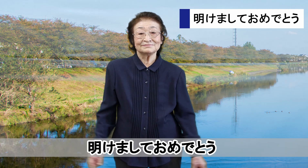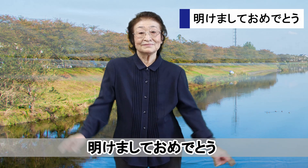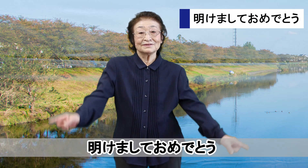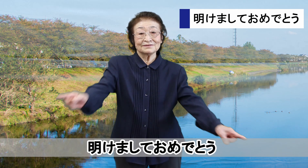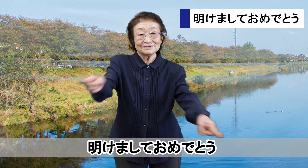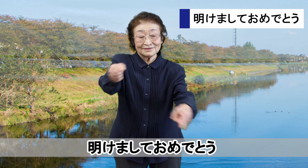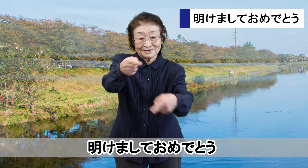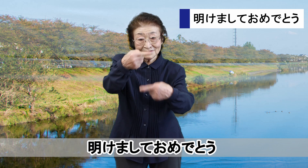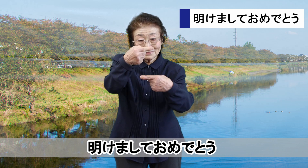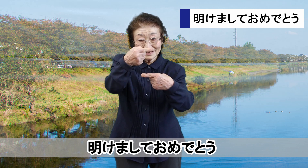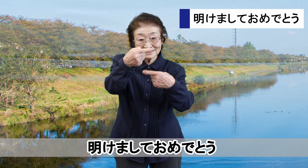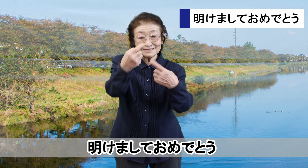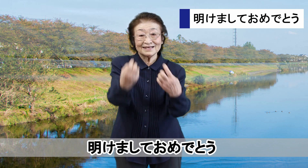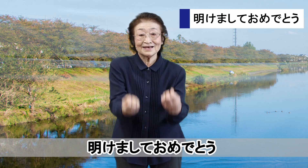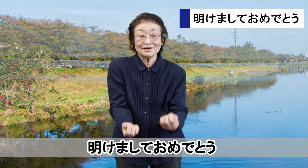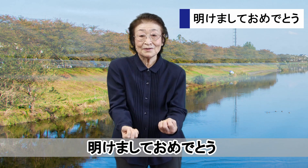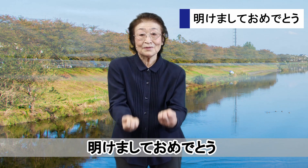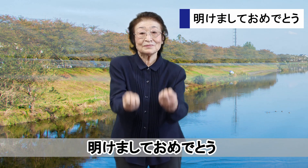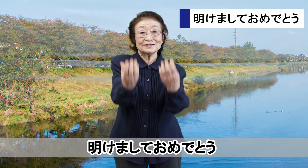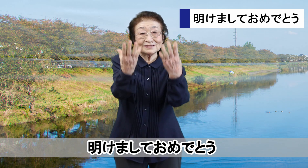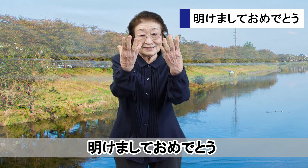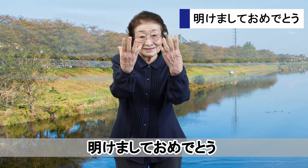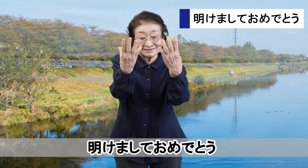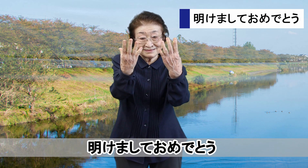明けましておめでとう。